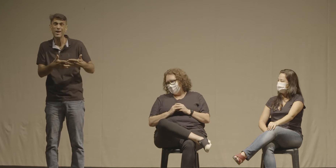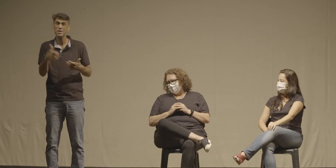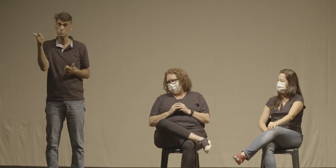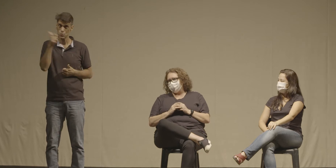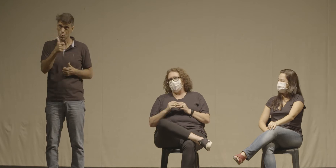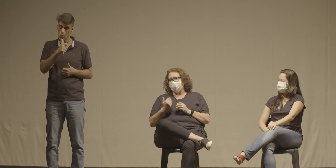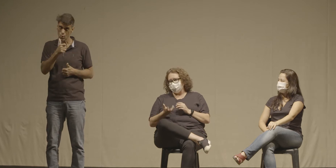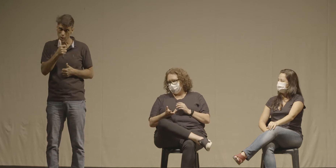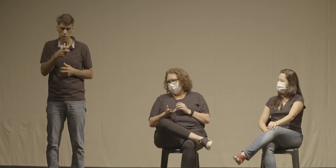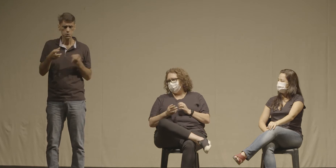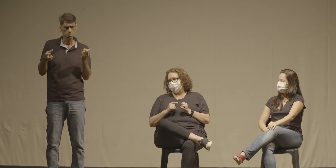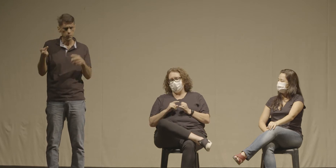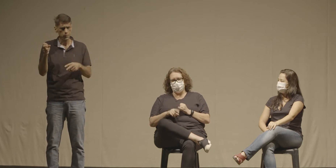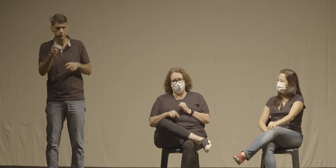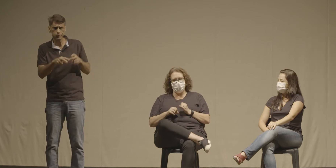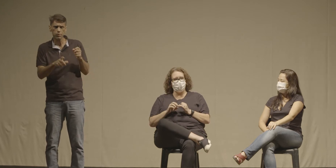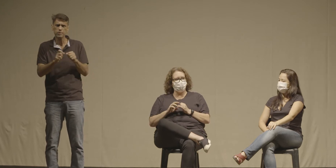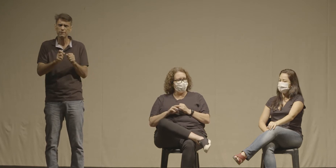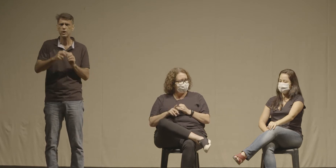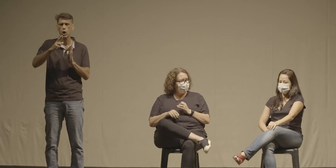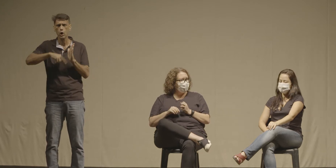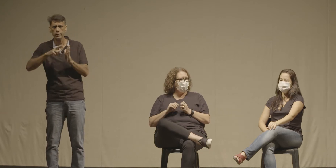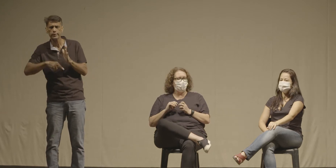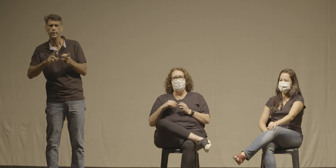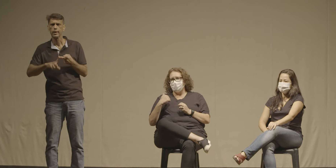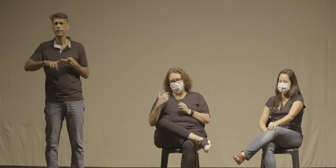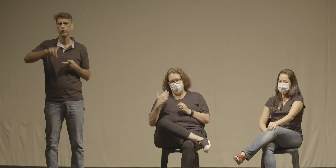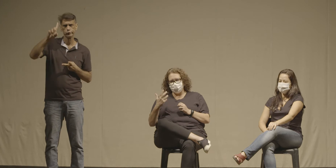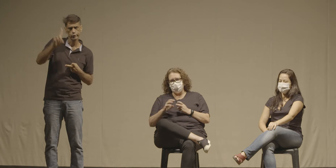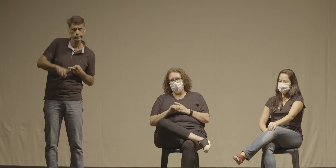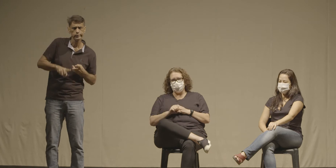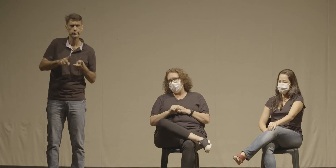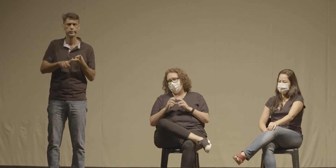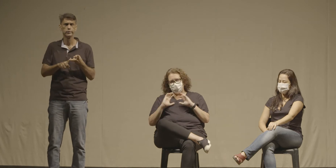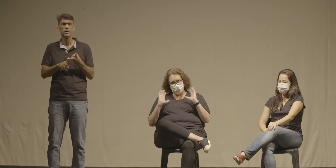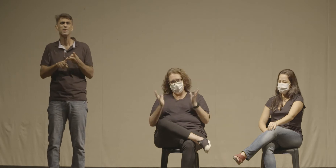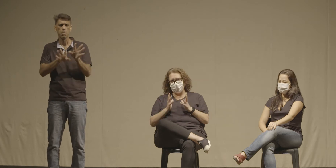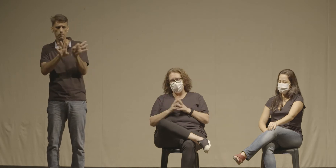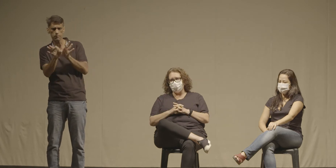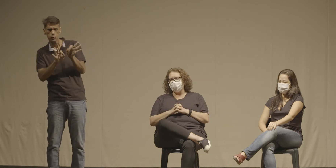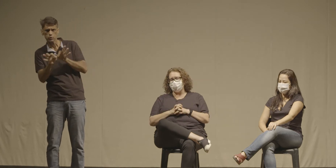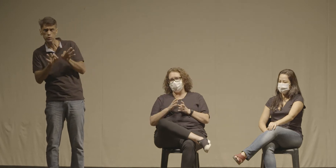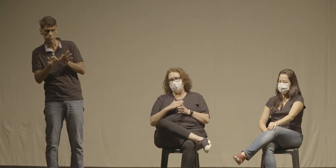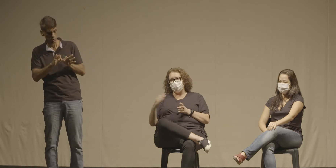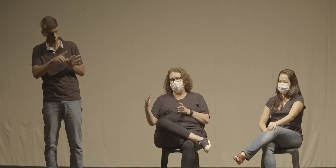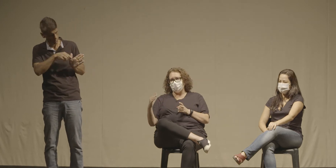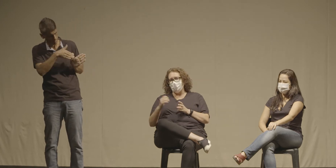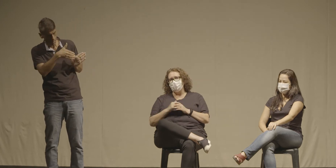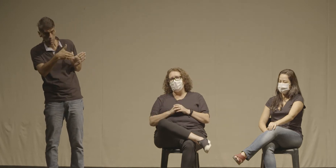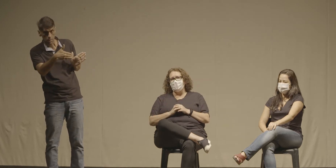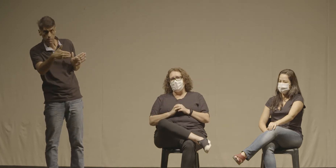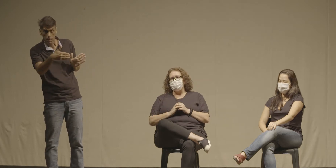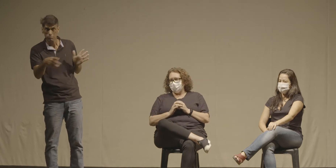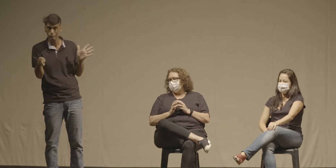feminina nas realizações, em roteiro, em direção, até mesmo em produção e toda a cadeia produtiva do